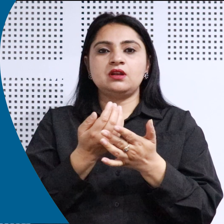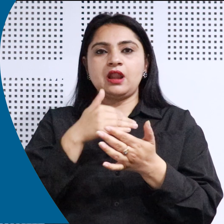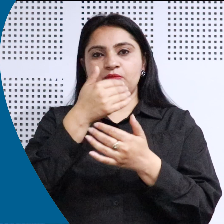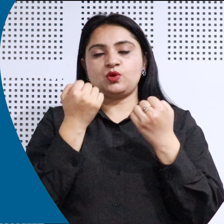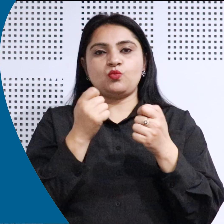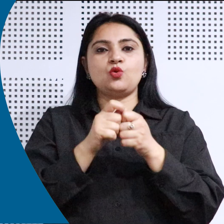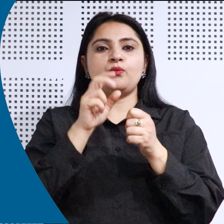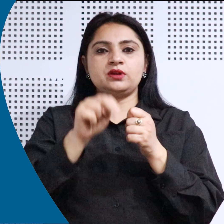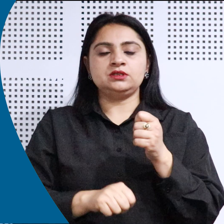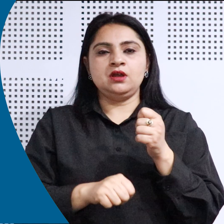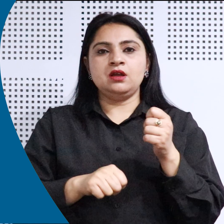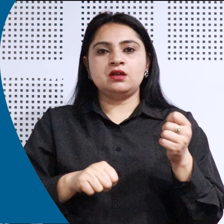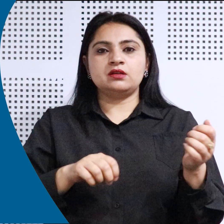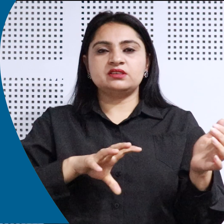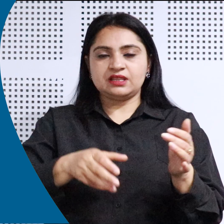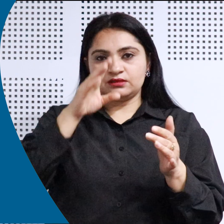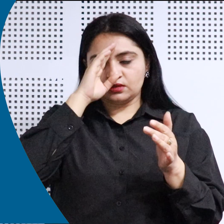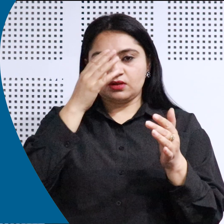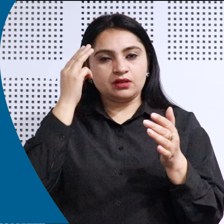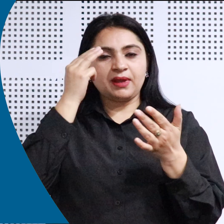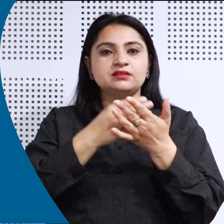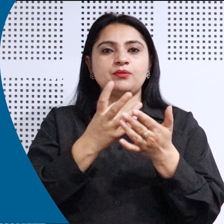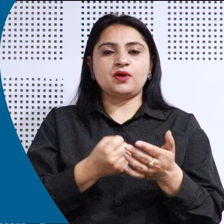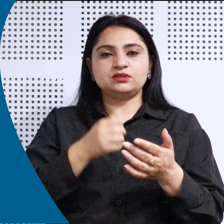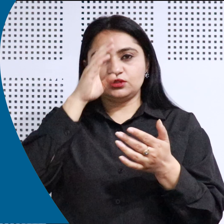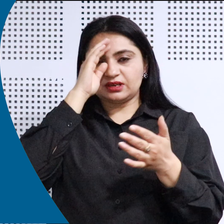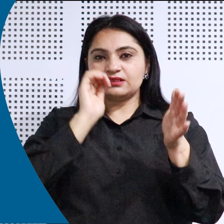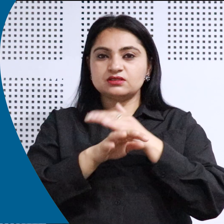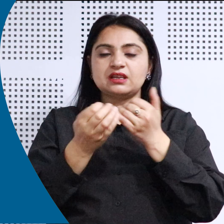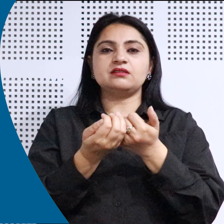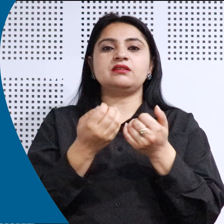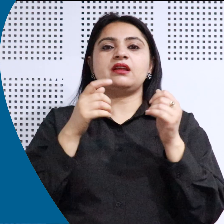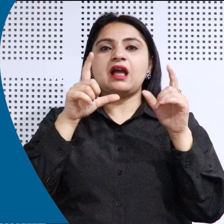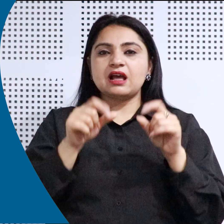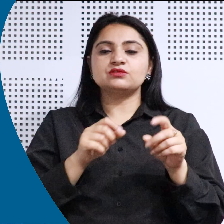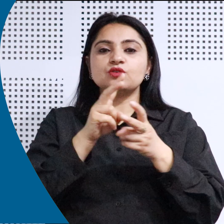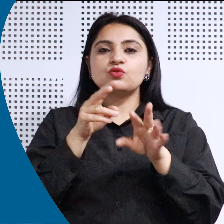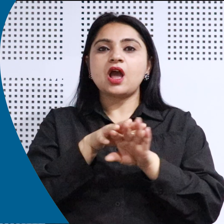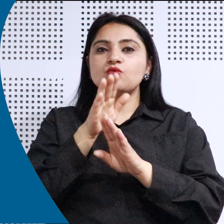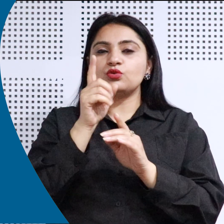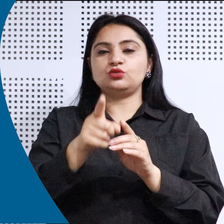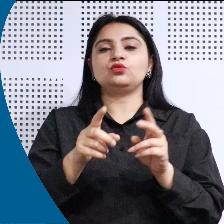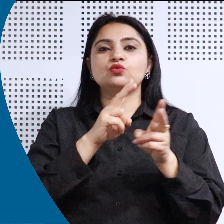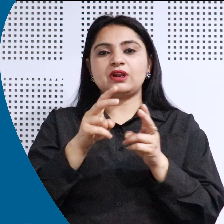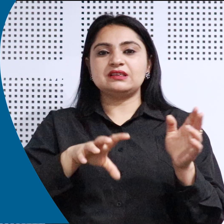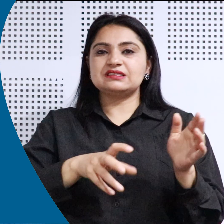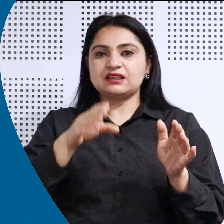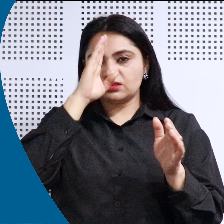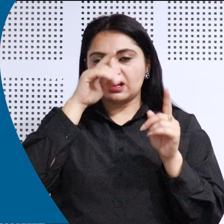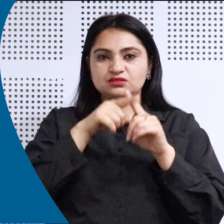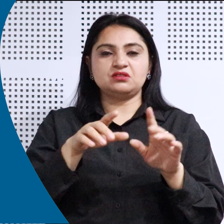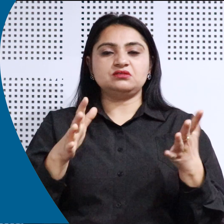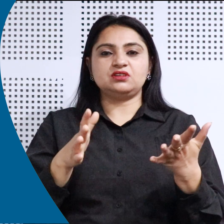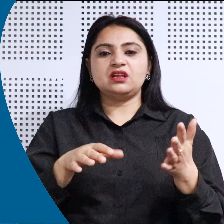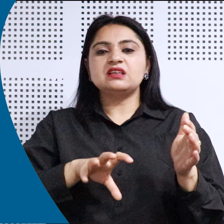स्थानीय सरकारको मान्यता पाउँदै गर्दाखेरि सरकार सञ्चालन गर्नको लागि चाहिने जुन आधारभूत कुराहरू हुन् ती कुराहरू पनि स्थानीय सरकारसँग अहिले छैन। किनभने